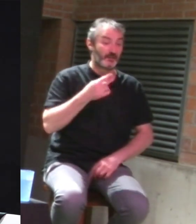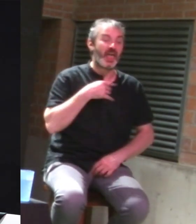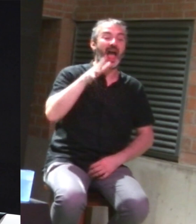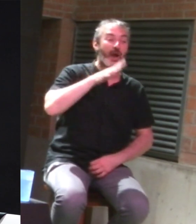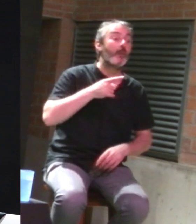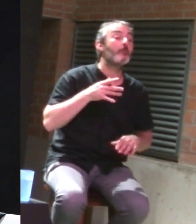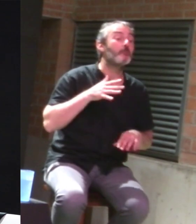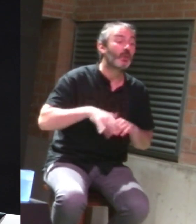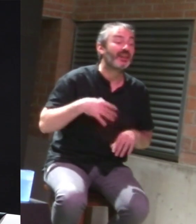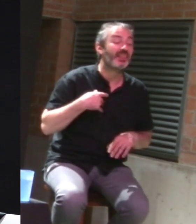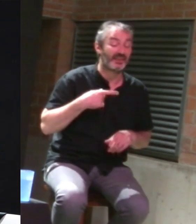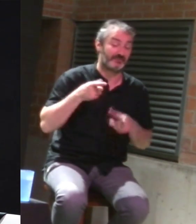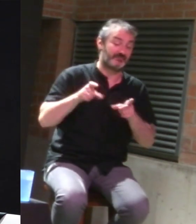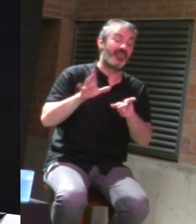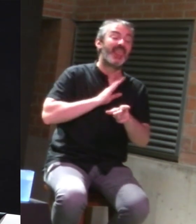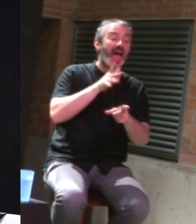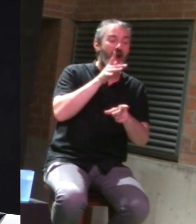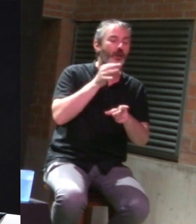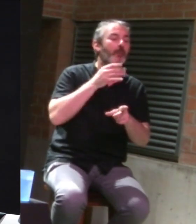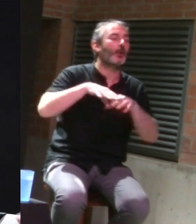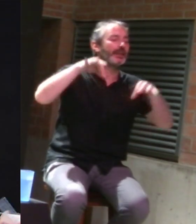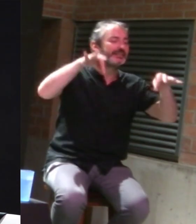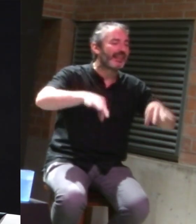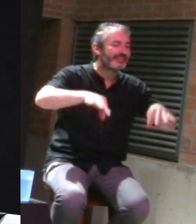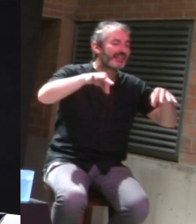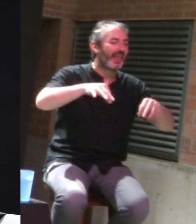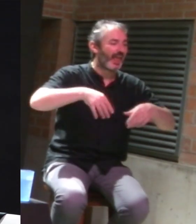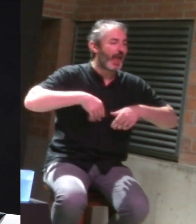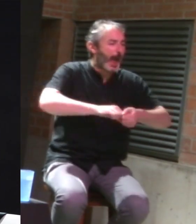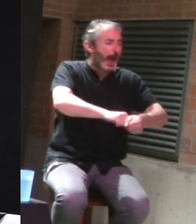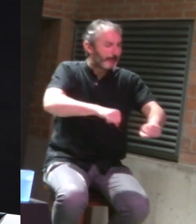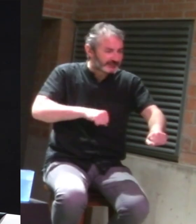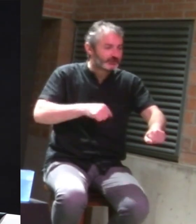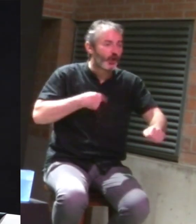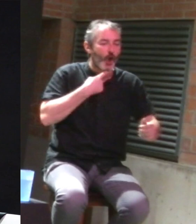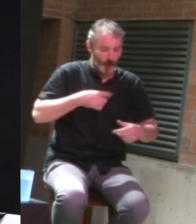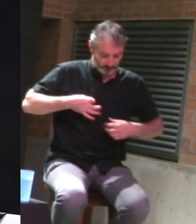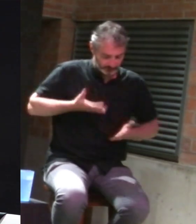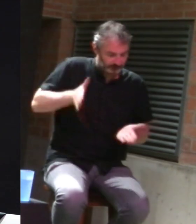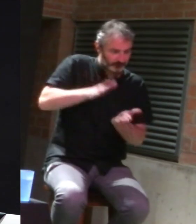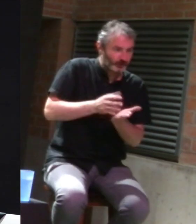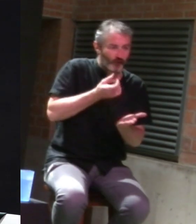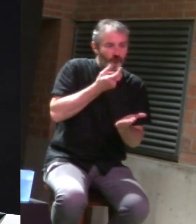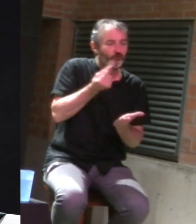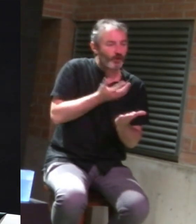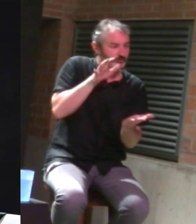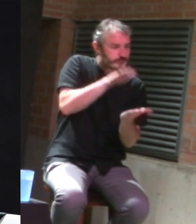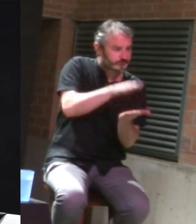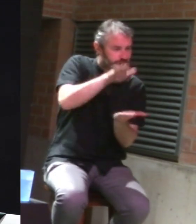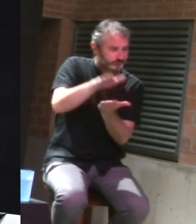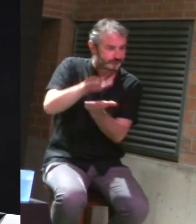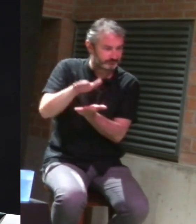l'aigua, però no, el ram de l'aigua era tintes a restos i acabados, és a dir, les estampacions, que eren hereves